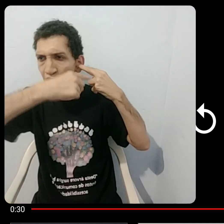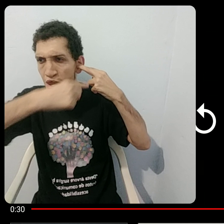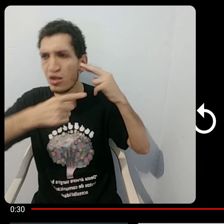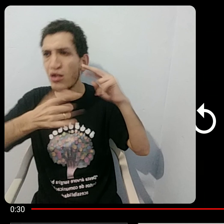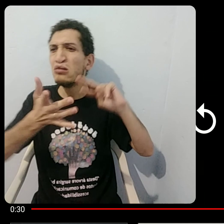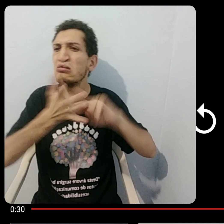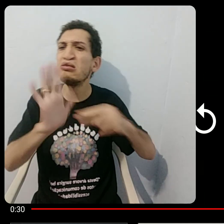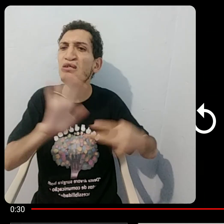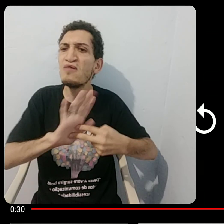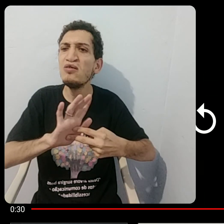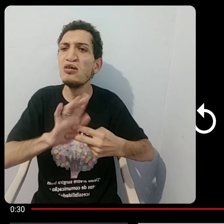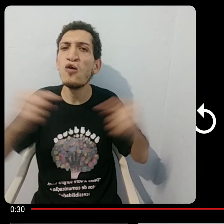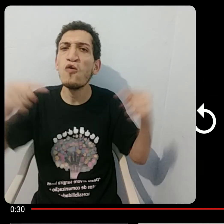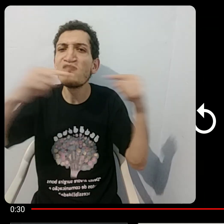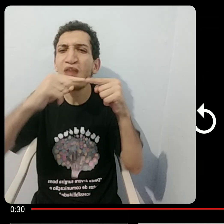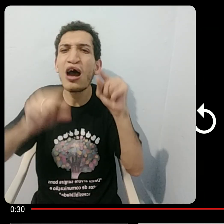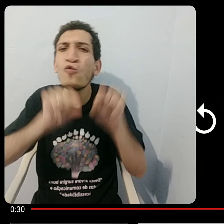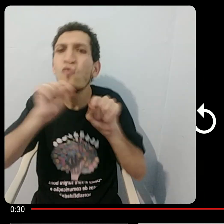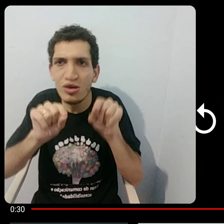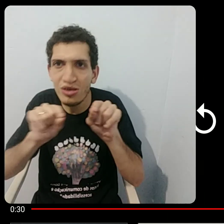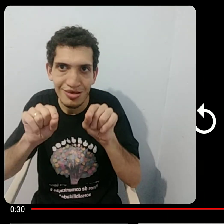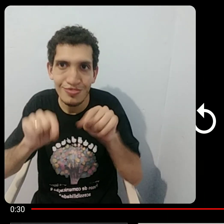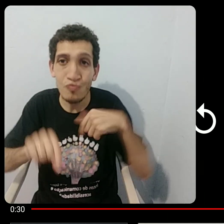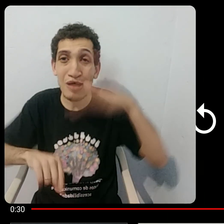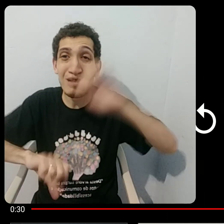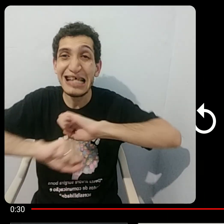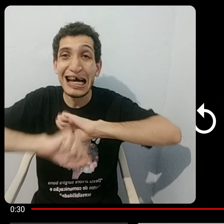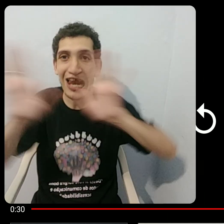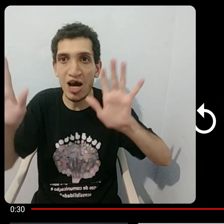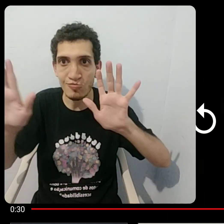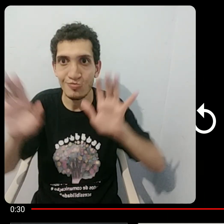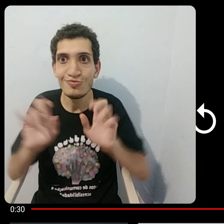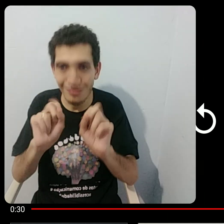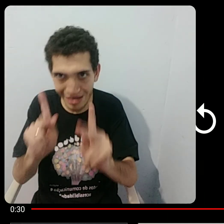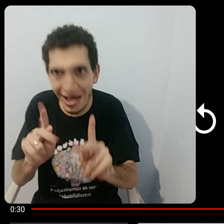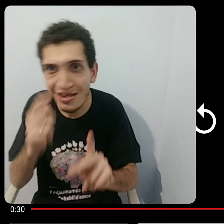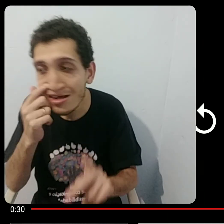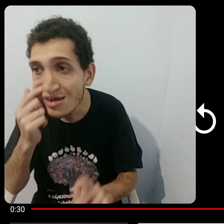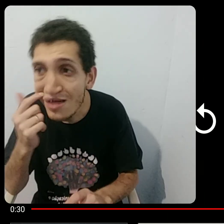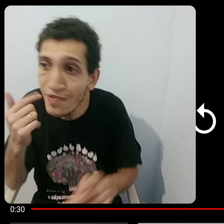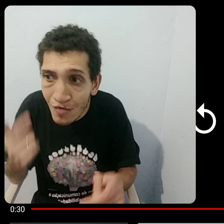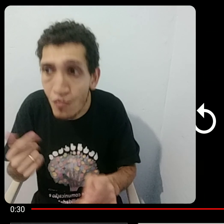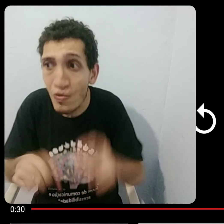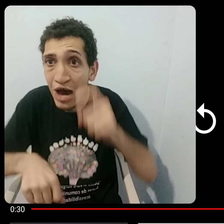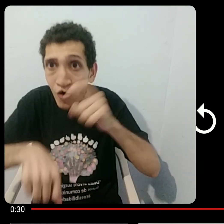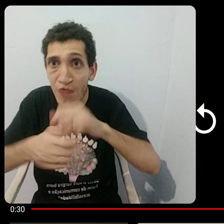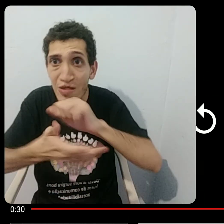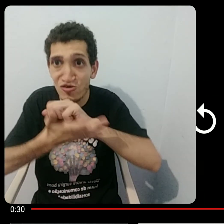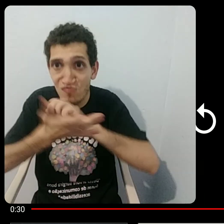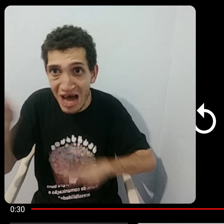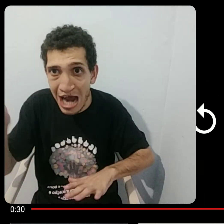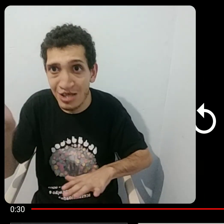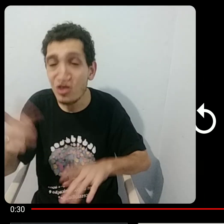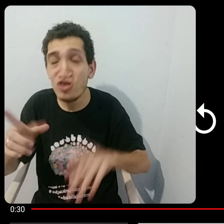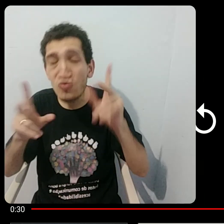Ele. Significa combinar o E. Então tá mais claro. O E. Então, na hora da atividade, de